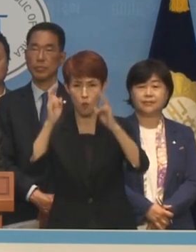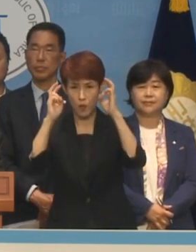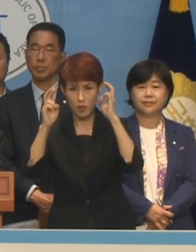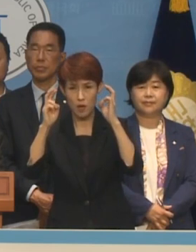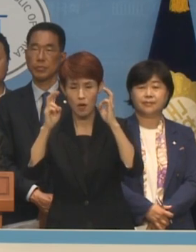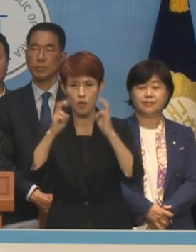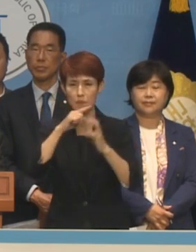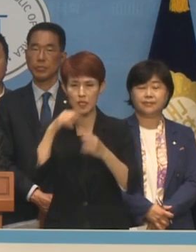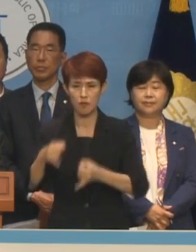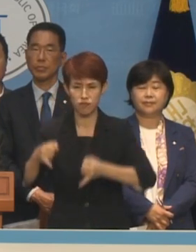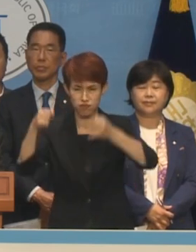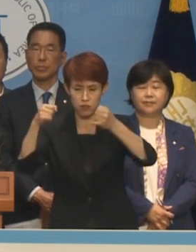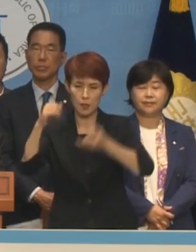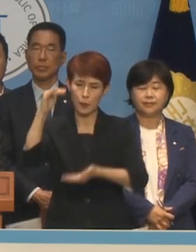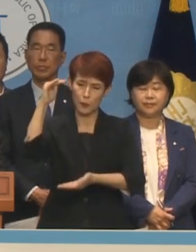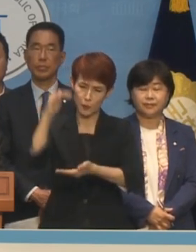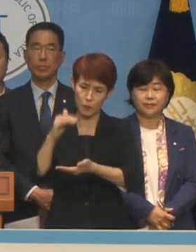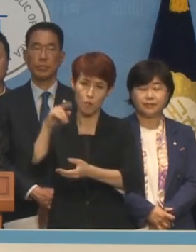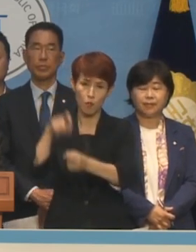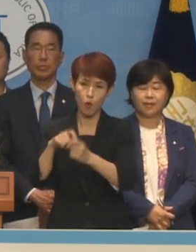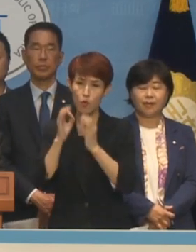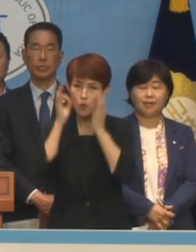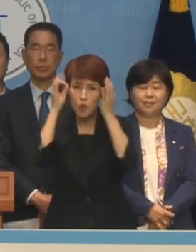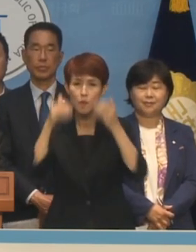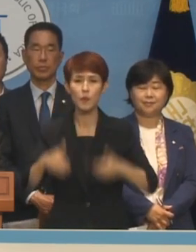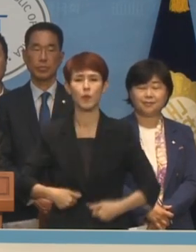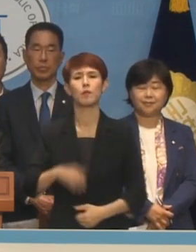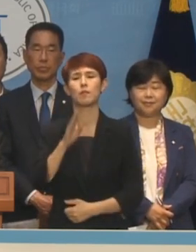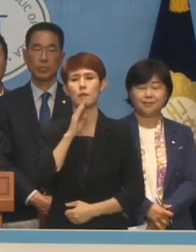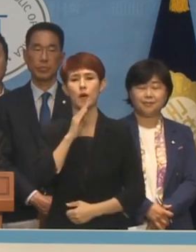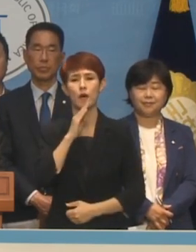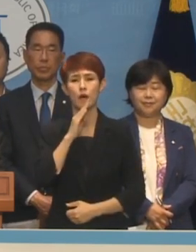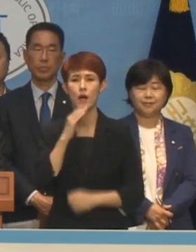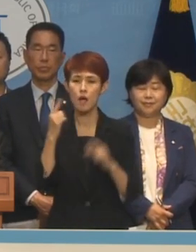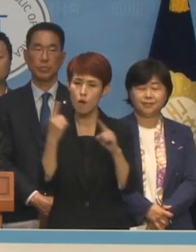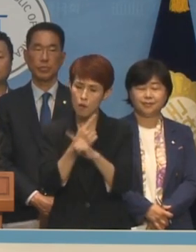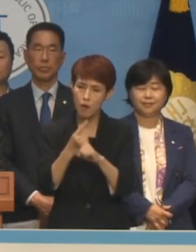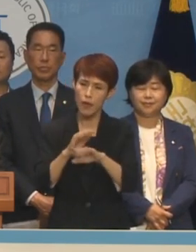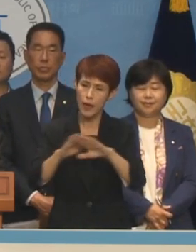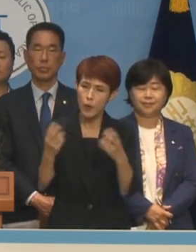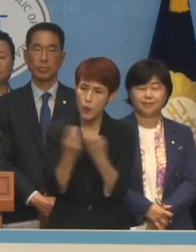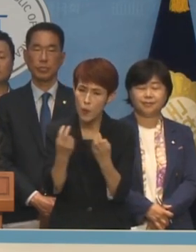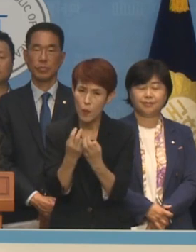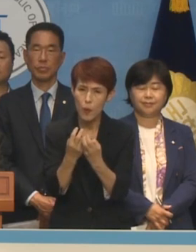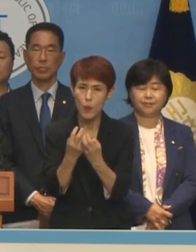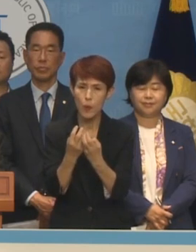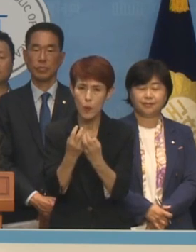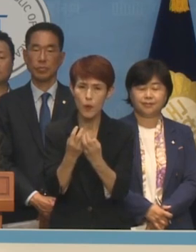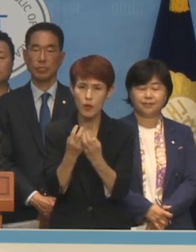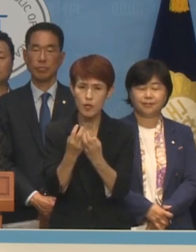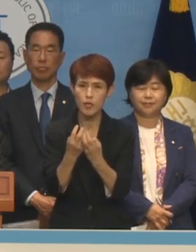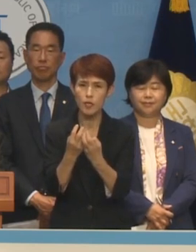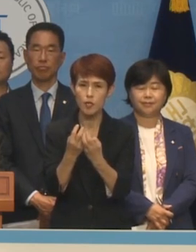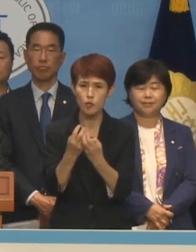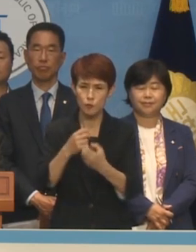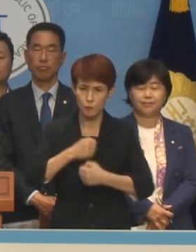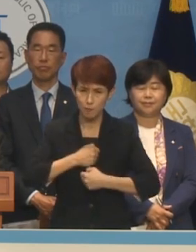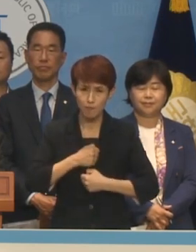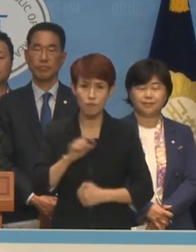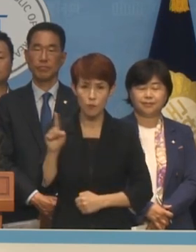과도한 부채 감소를 위한 노력을 필요하지만 이것을 개선하는 과정에서 우리가 마지막까지 견제해야 할